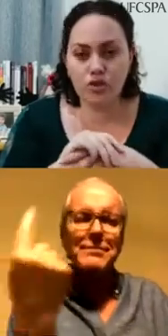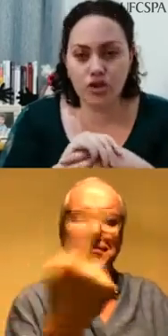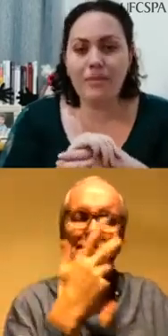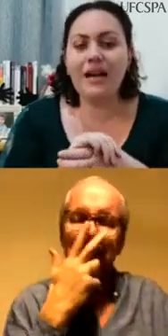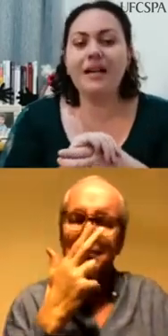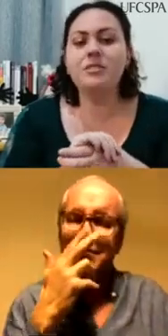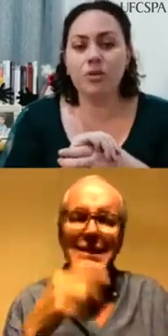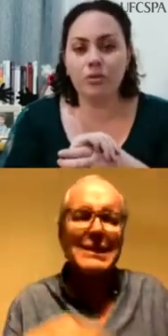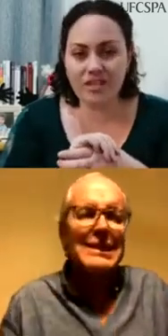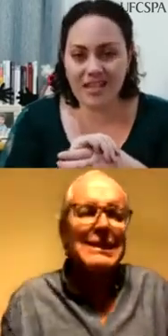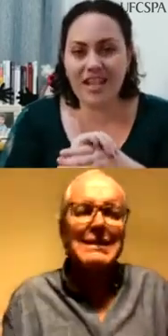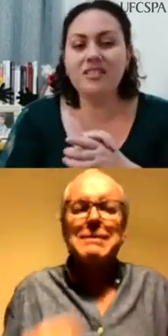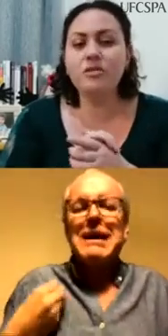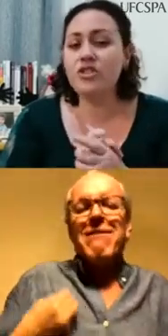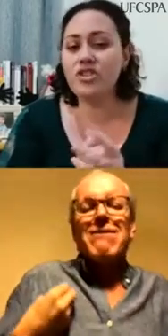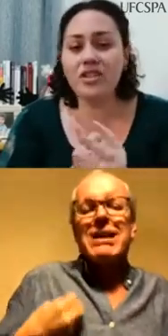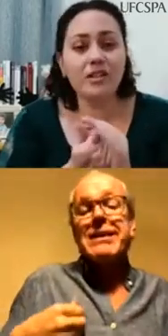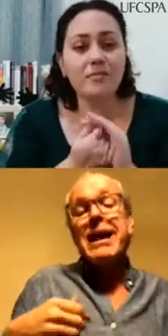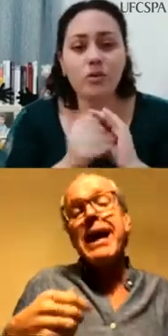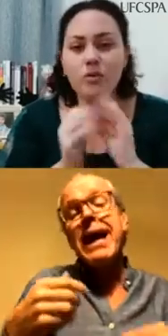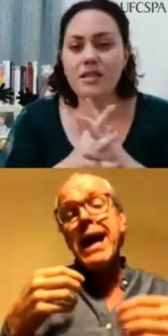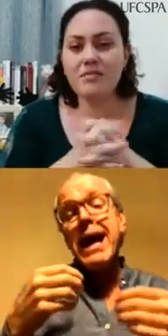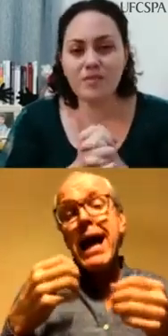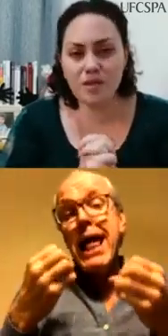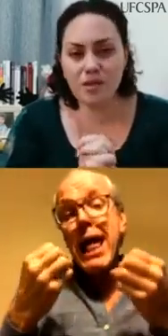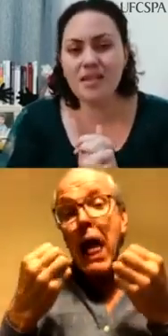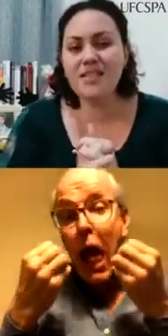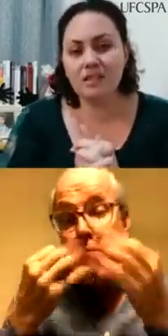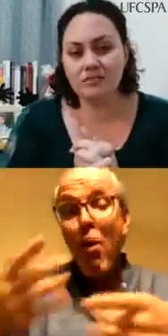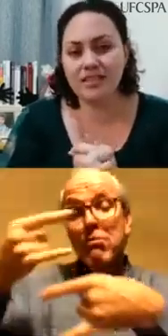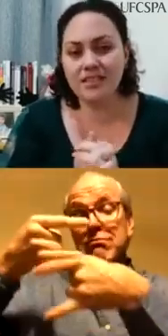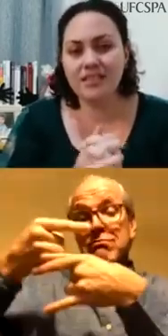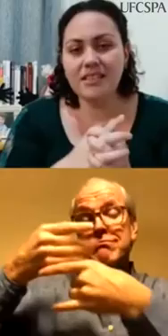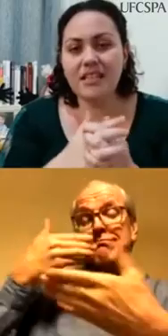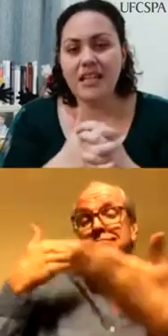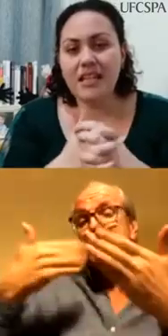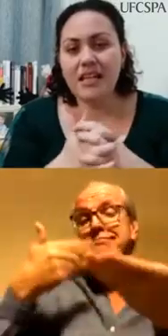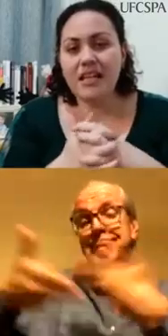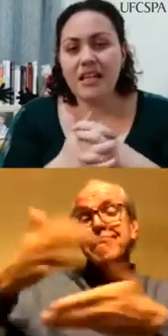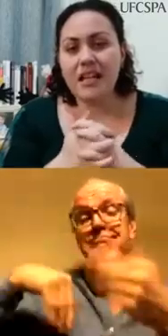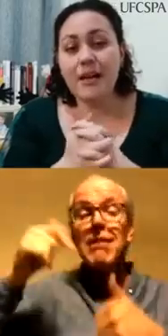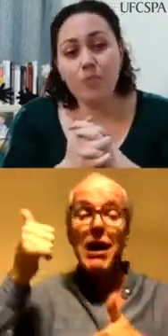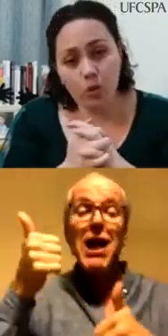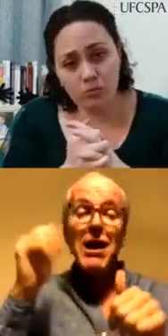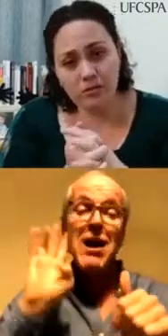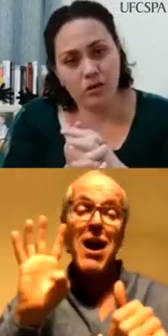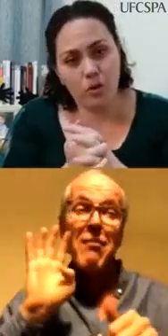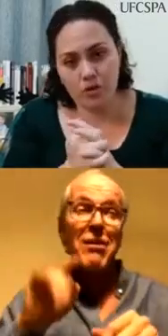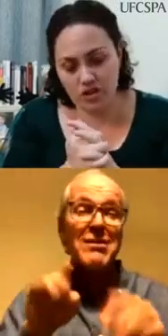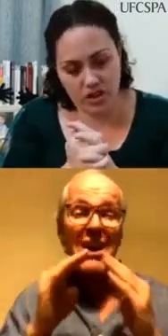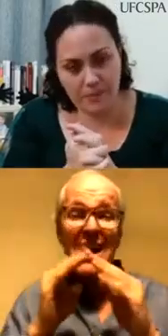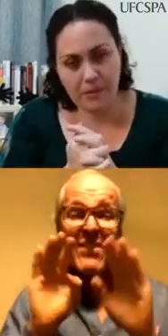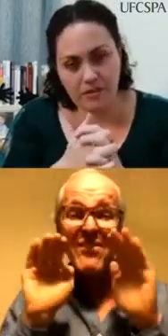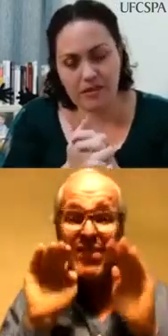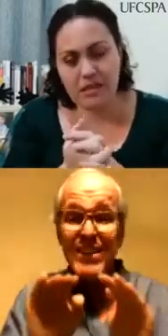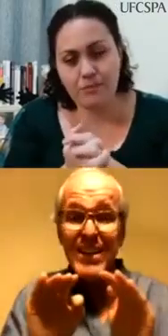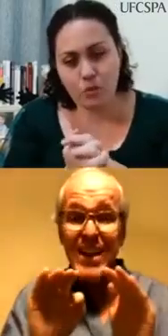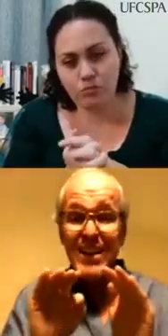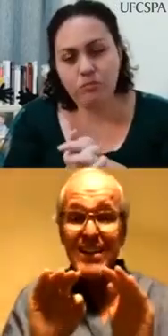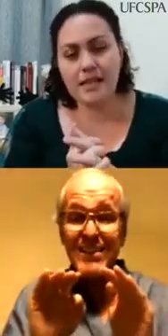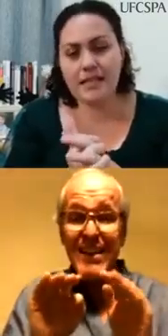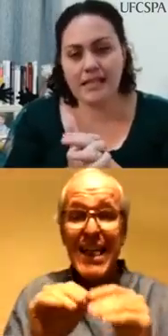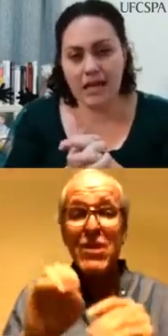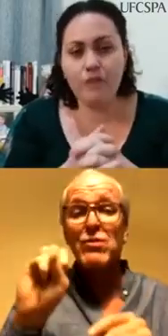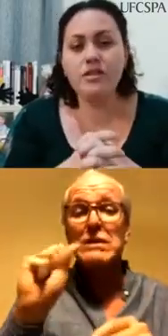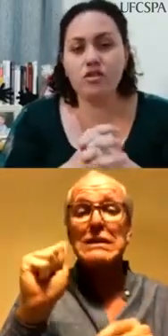por videochamada para conversar. Então a gente está todos na mesma situação, né? É bom, como eu já disse para vocês, é